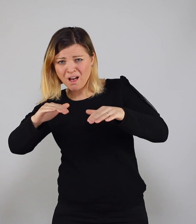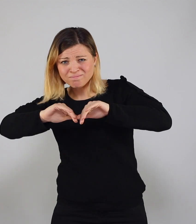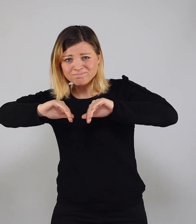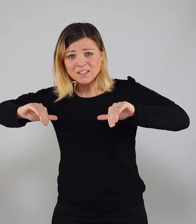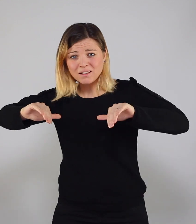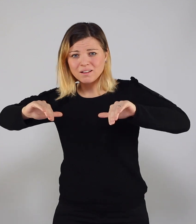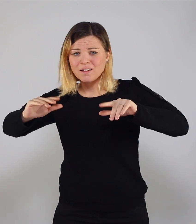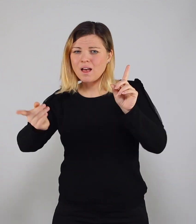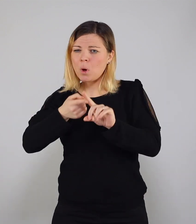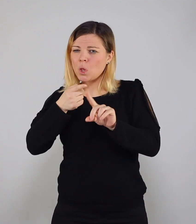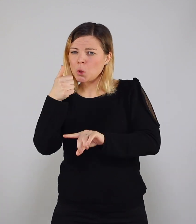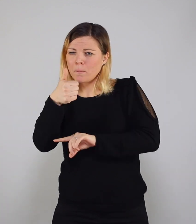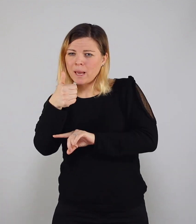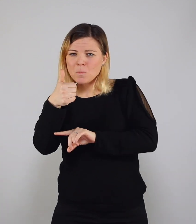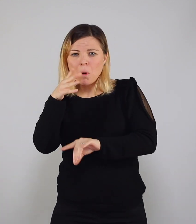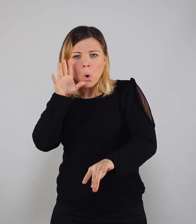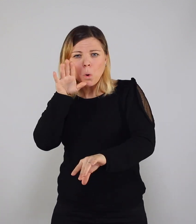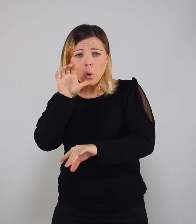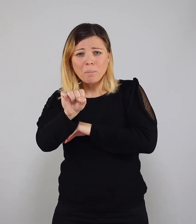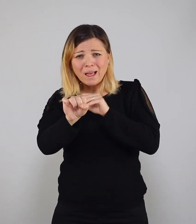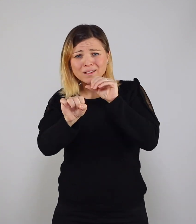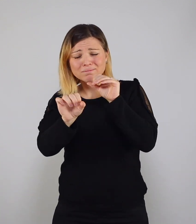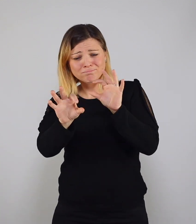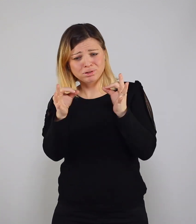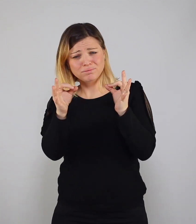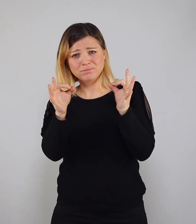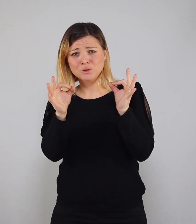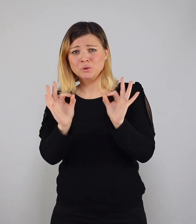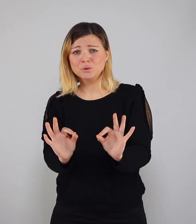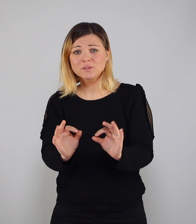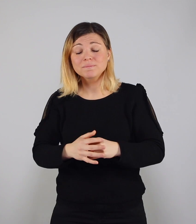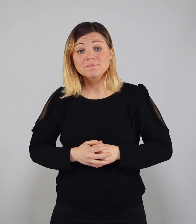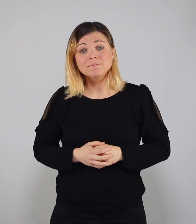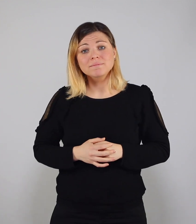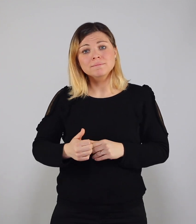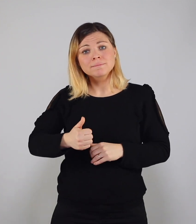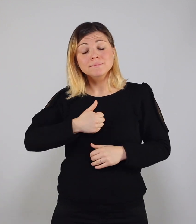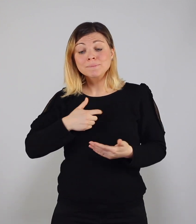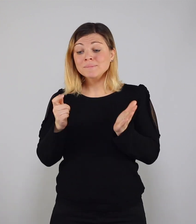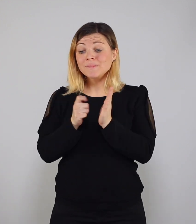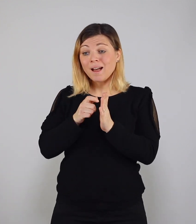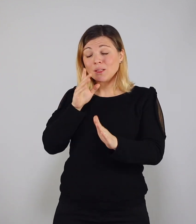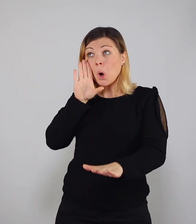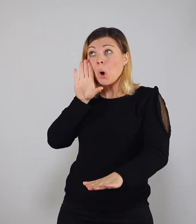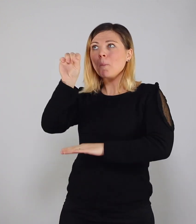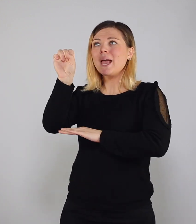distant, il te faut trouver le bon repère. Pour ma part, le jour où je l'ai